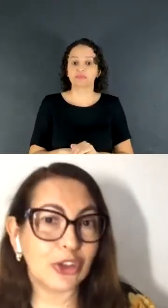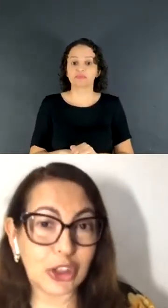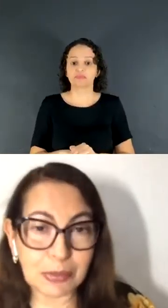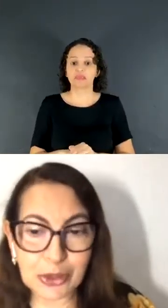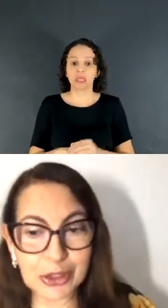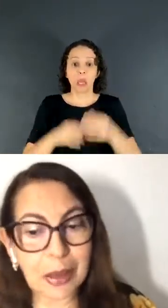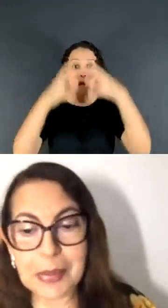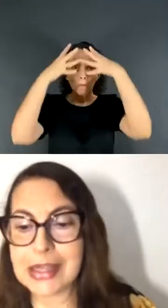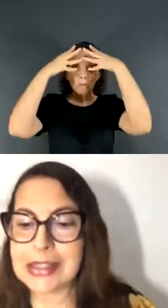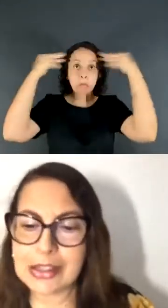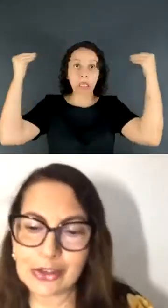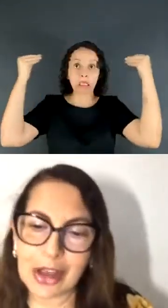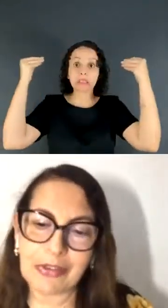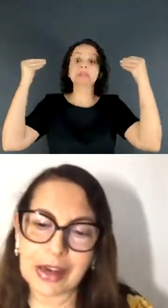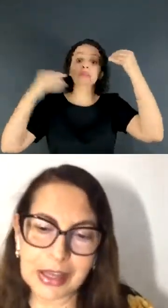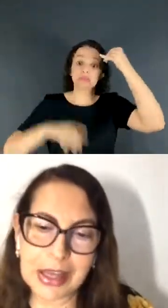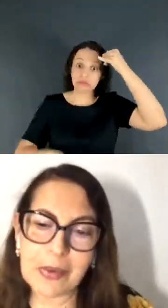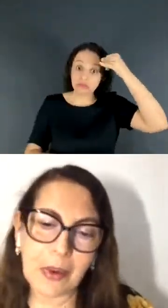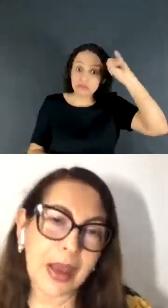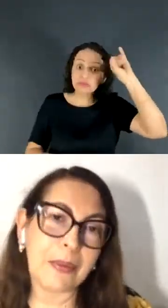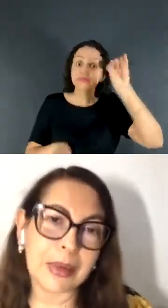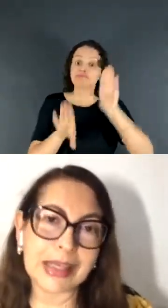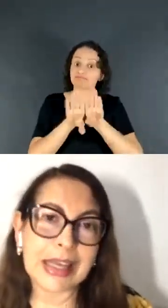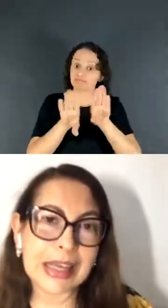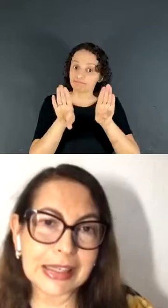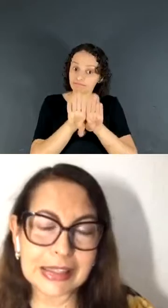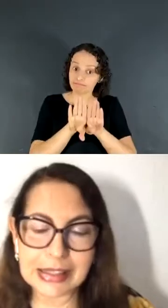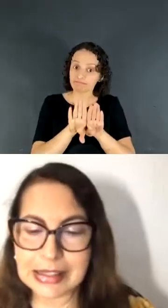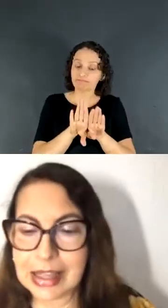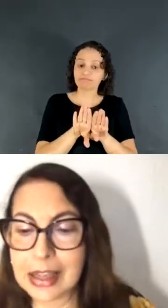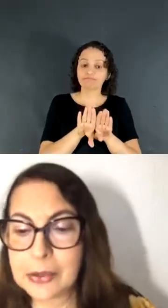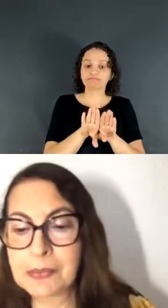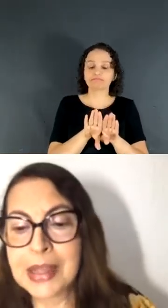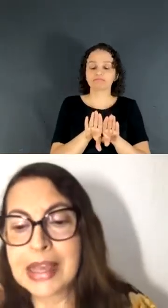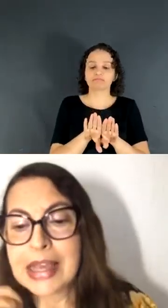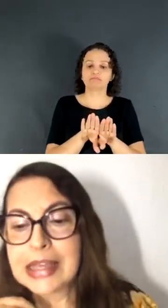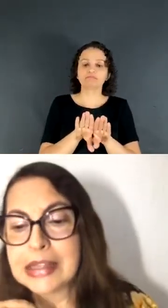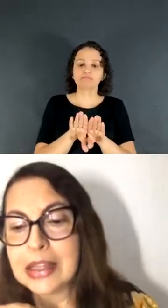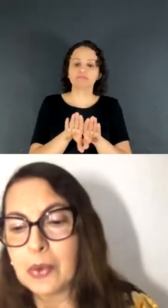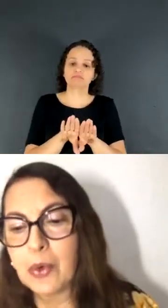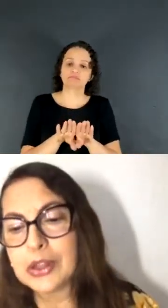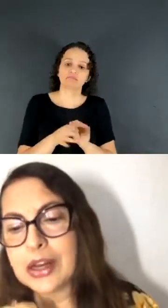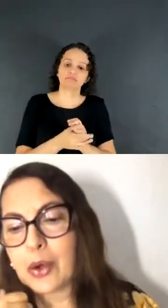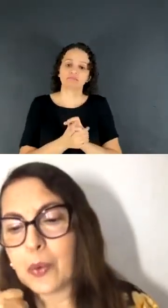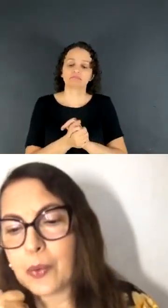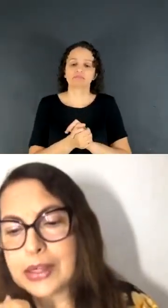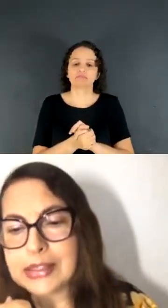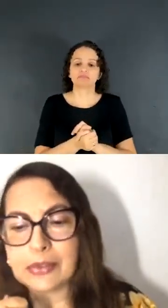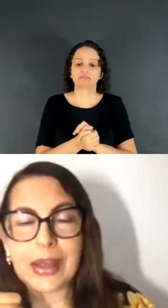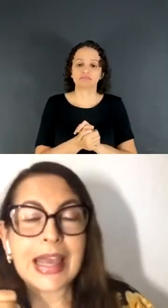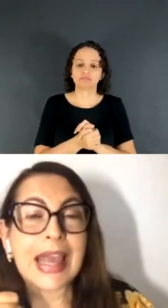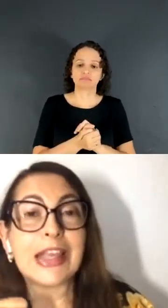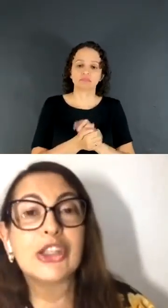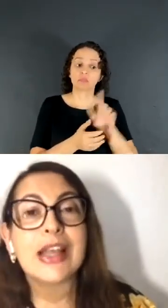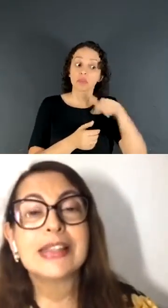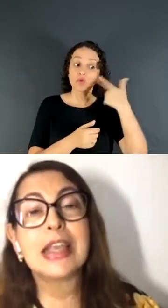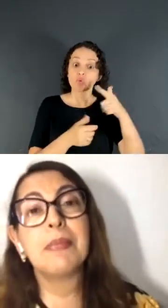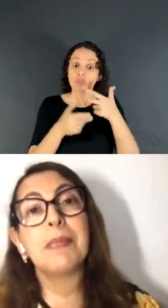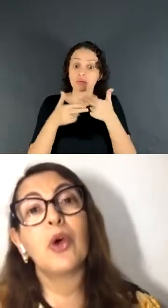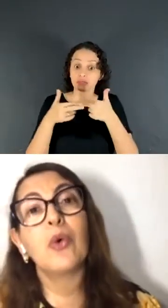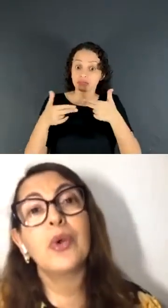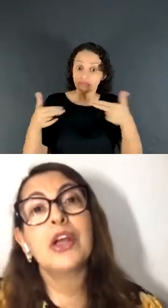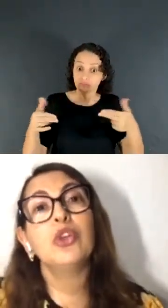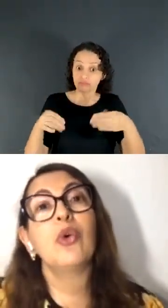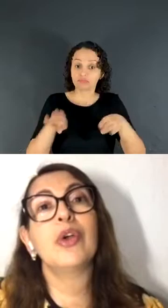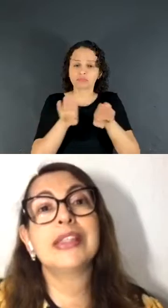demência, né? Os tipos de demência que eu já falei, qualquer uma delas, tá certo? Então, outra coisa, né, é estar